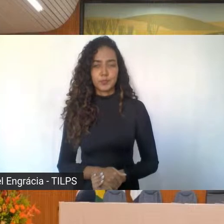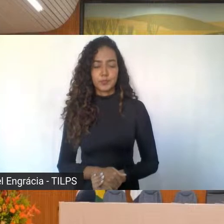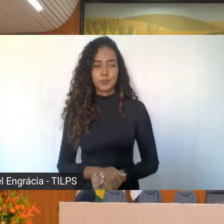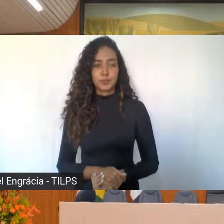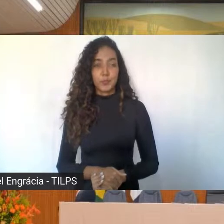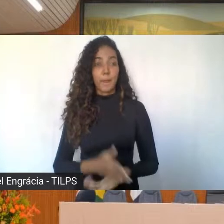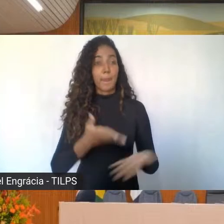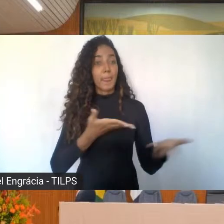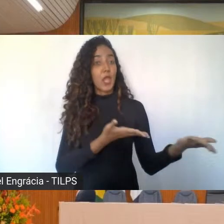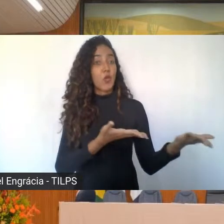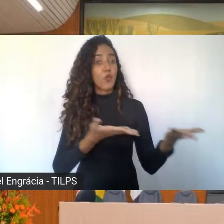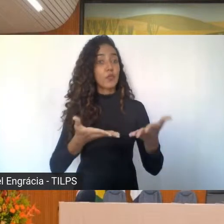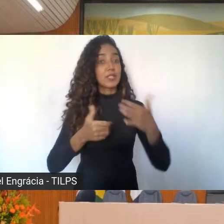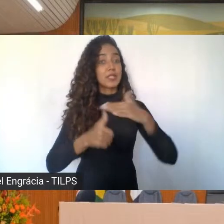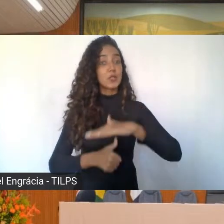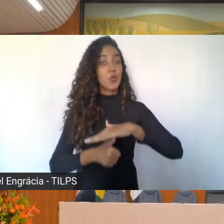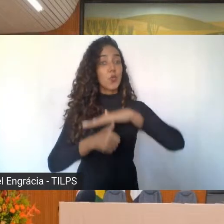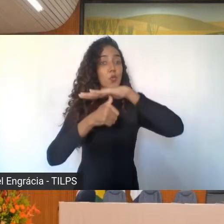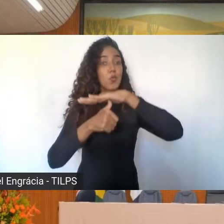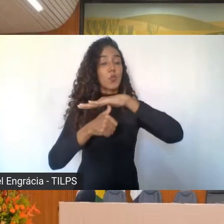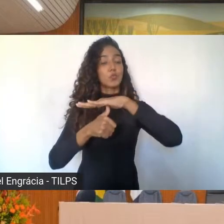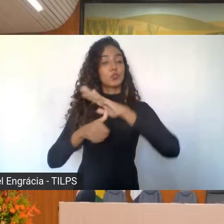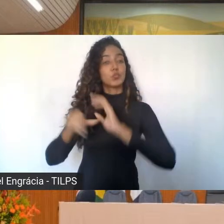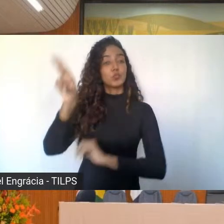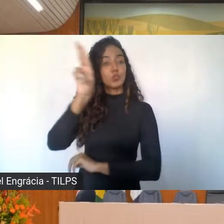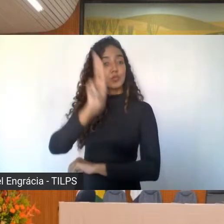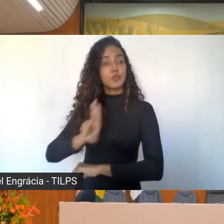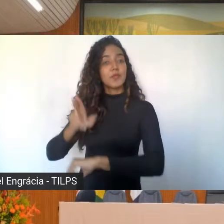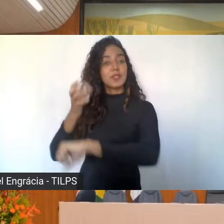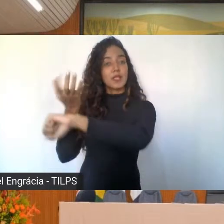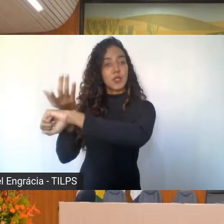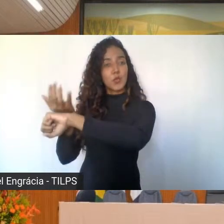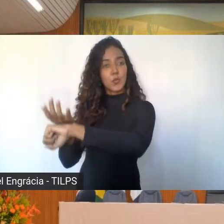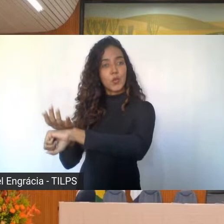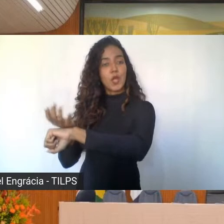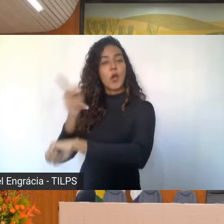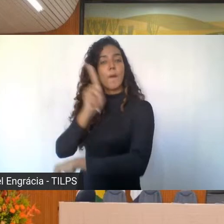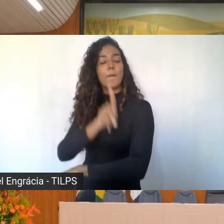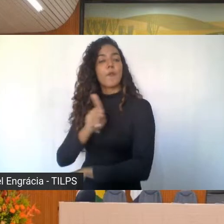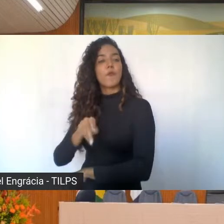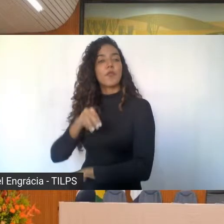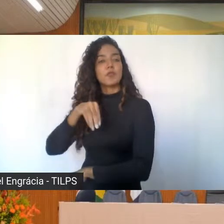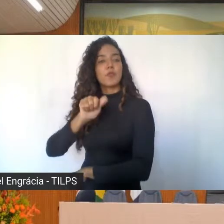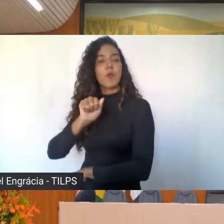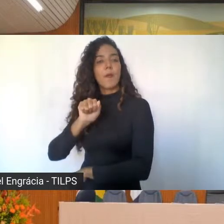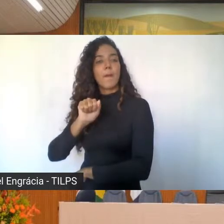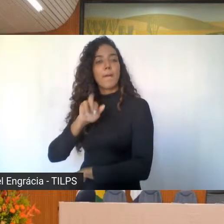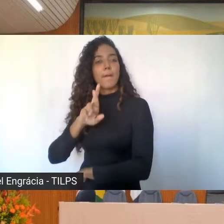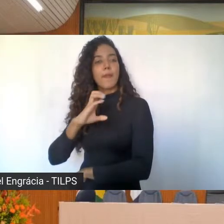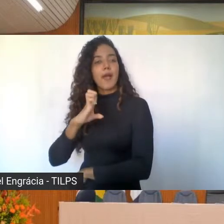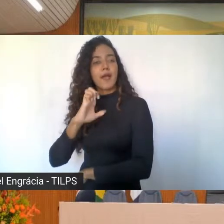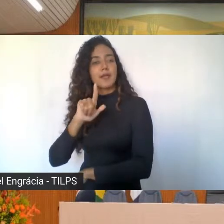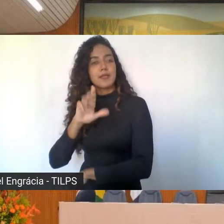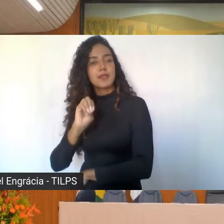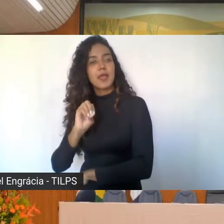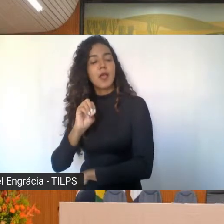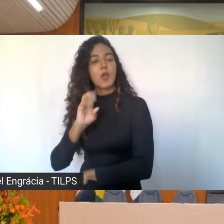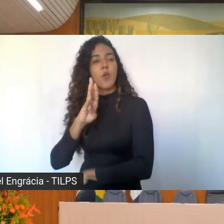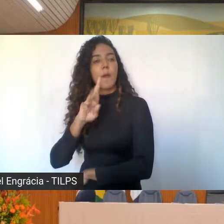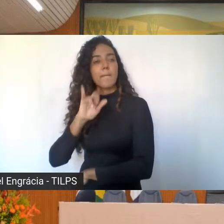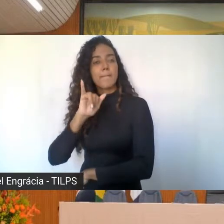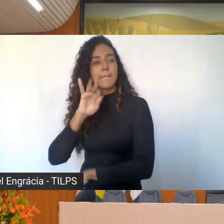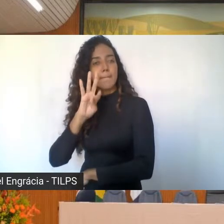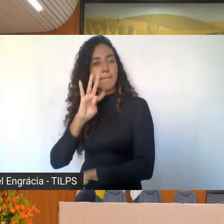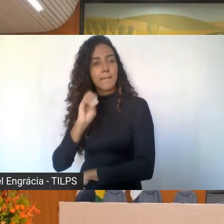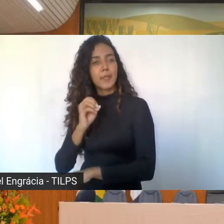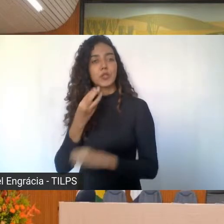Convida-se o reitor da Universidade Federal Rural de Pernambuco, professor Marcelo Brito Carneiro Leão, para realizar seu